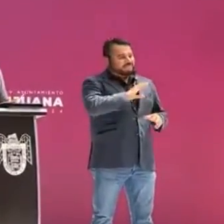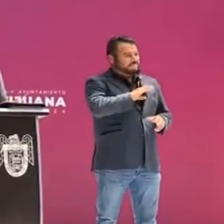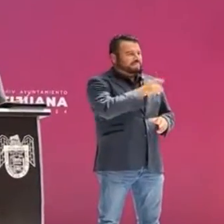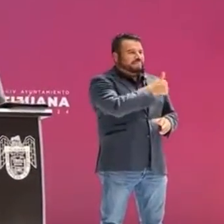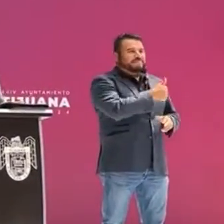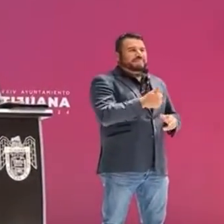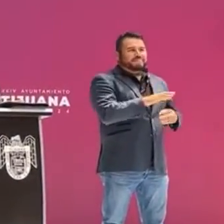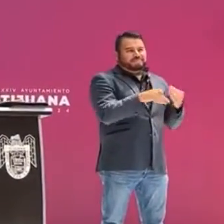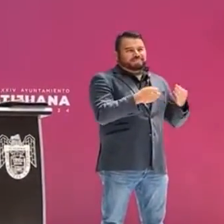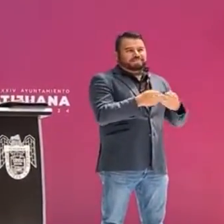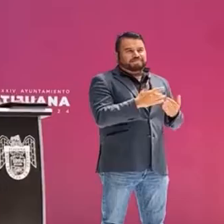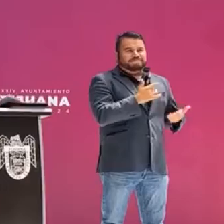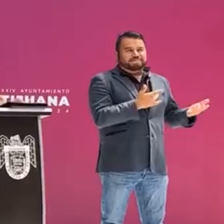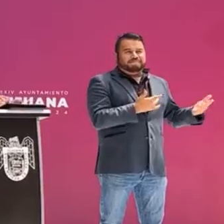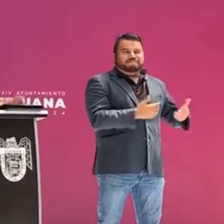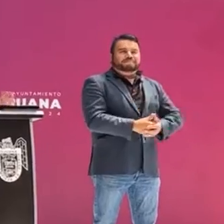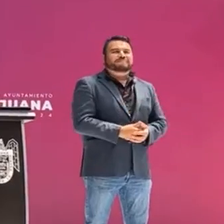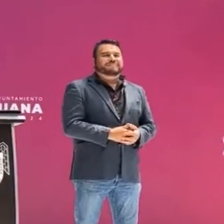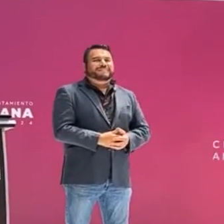todos nosotros.